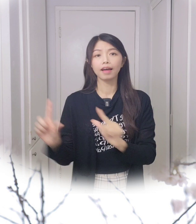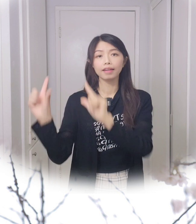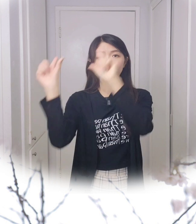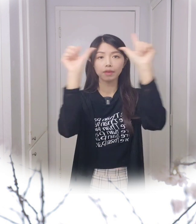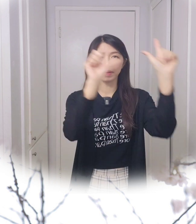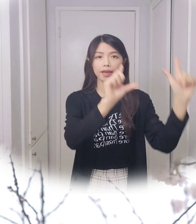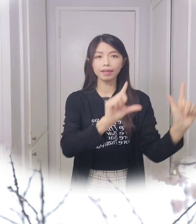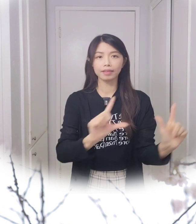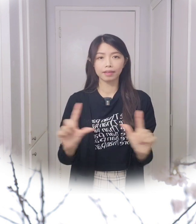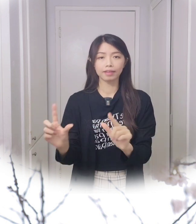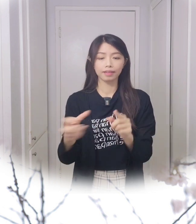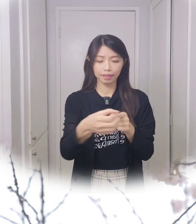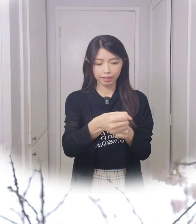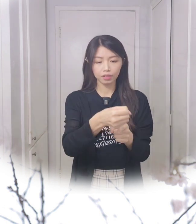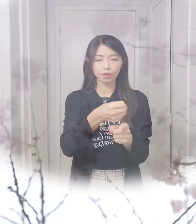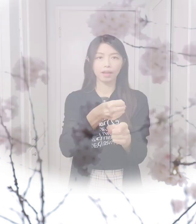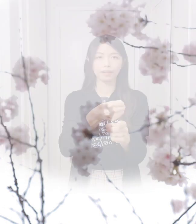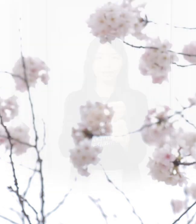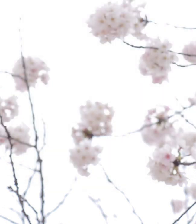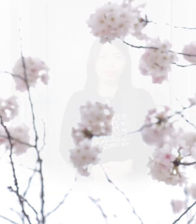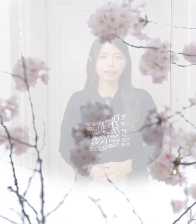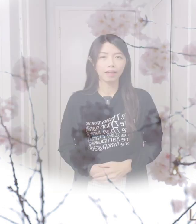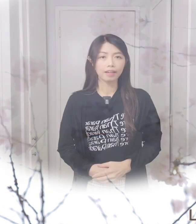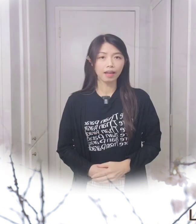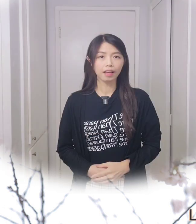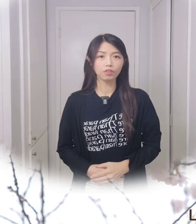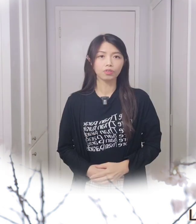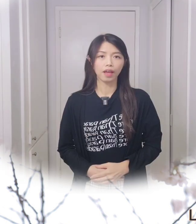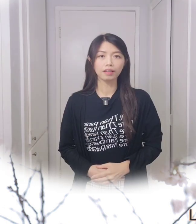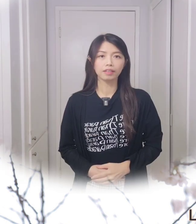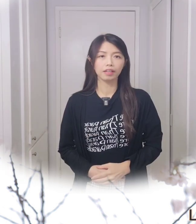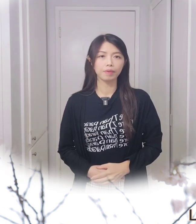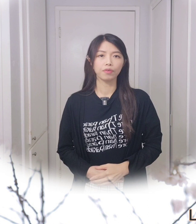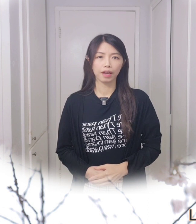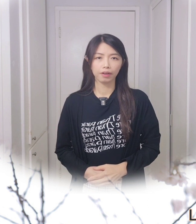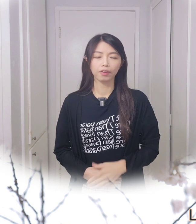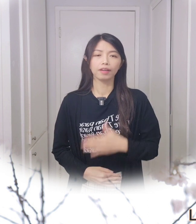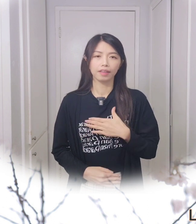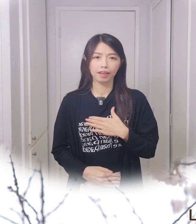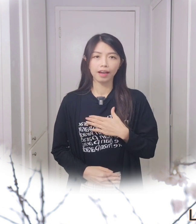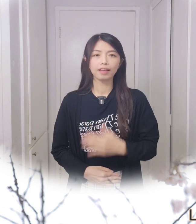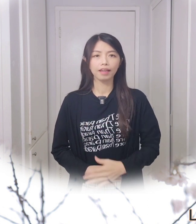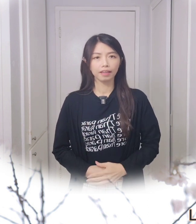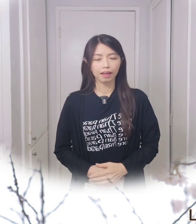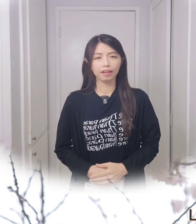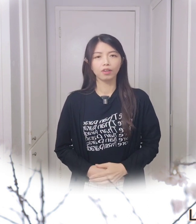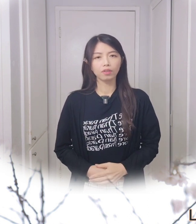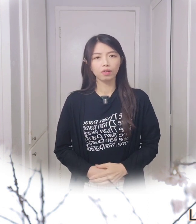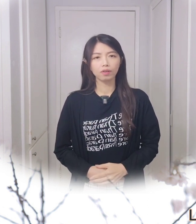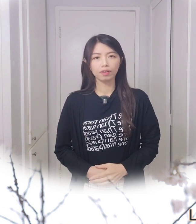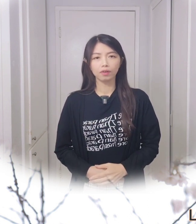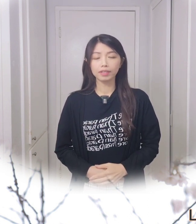삶의 이유라 내가 사나 주구나 그 이름을 위하여 내가 사나